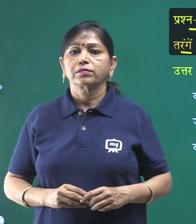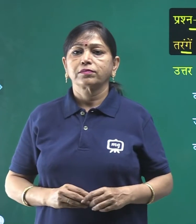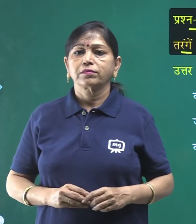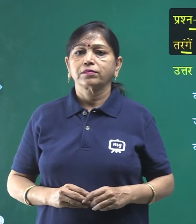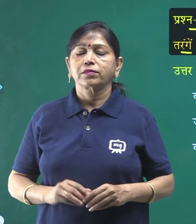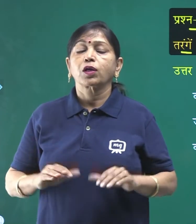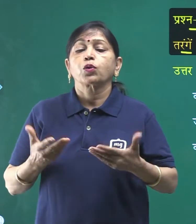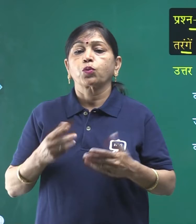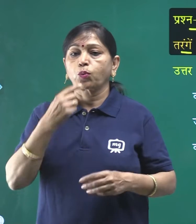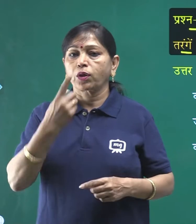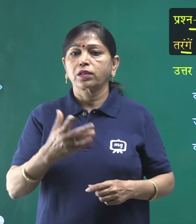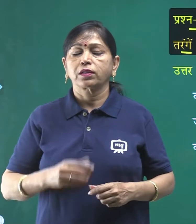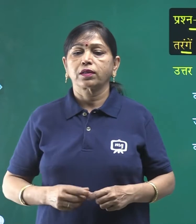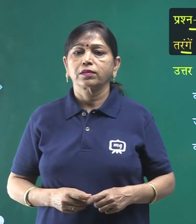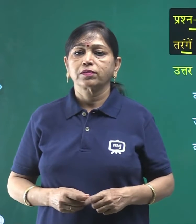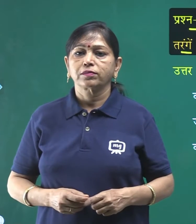क्यों कहते हैं?